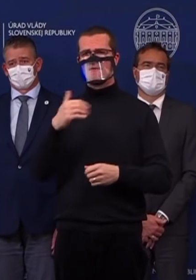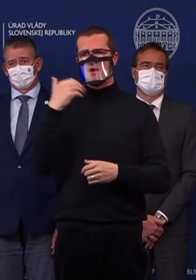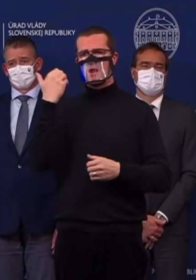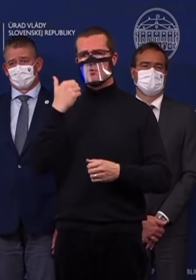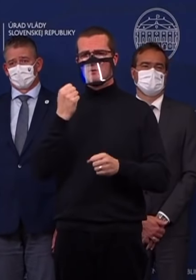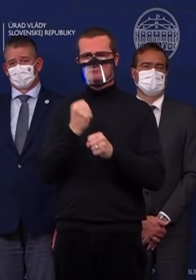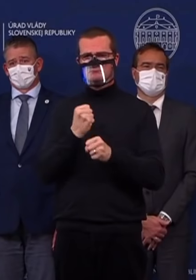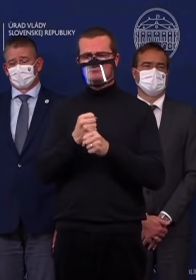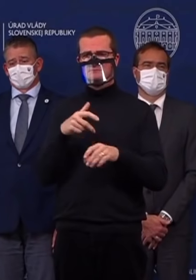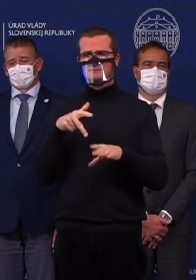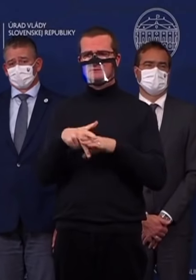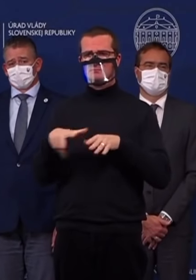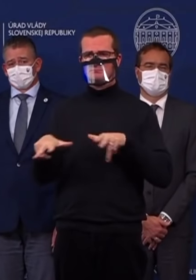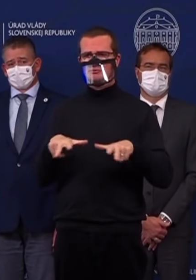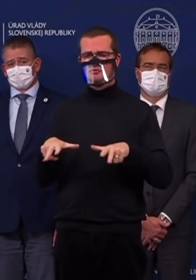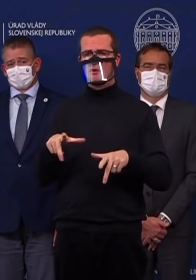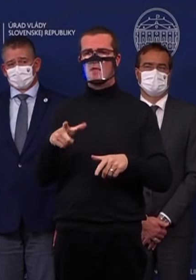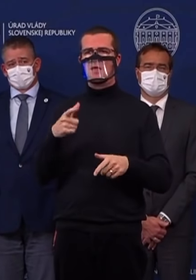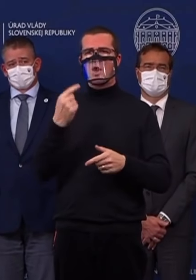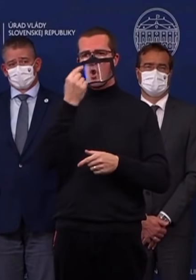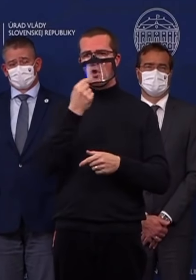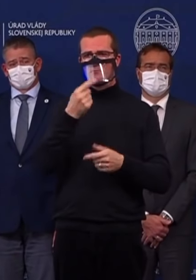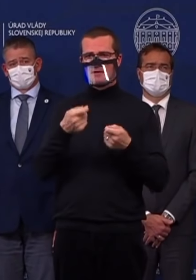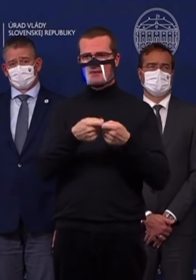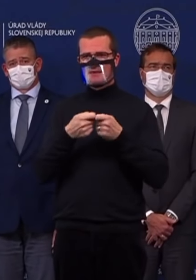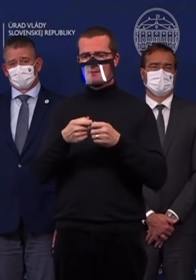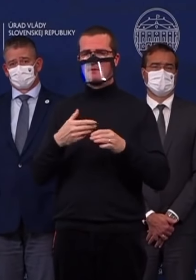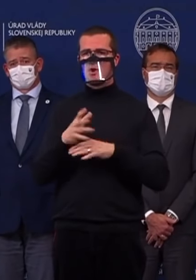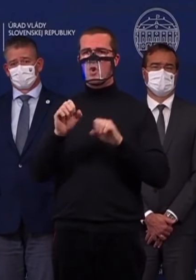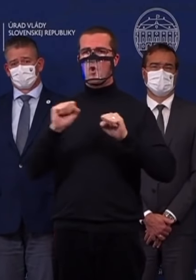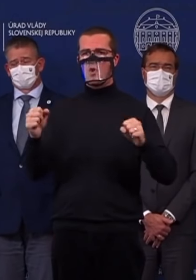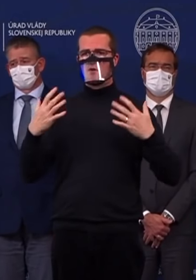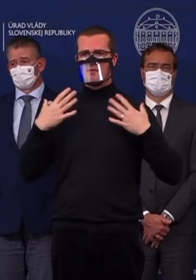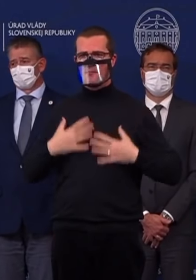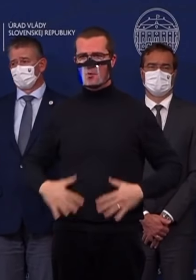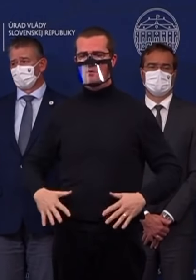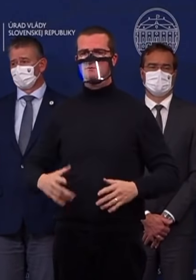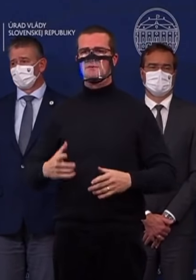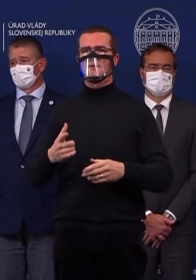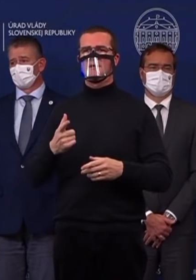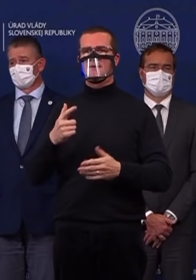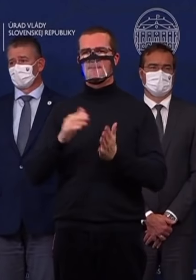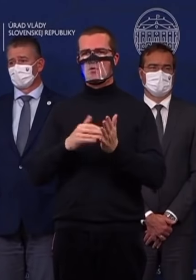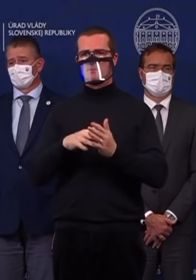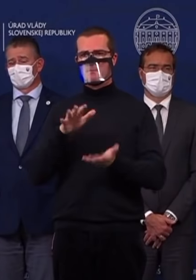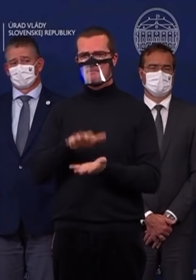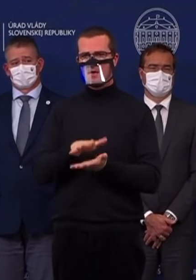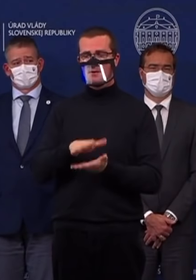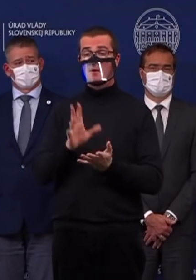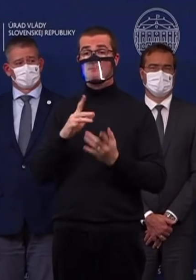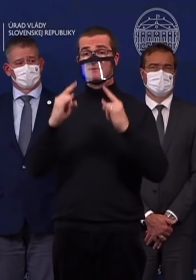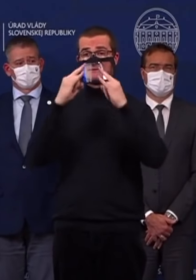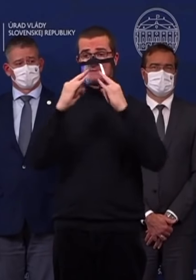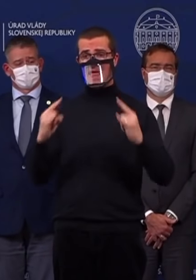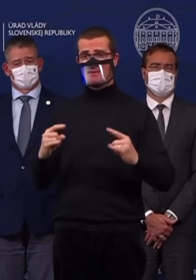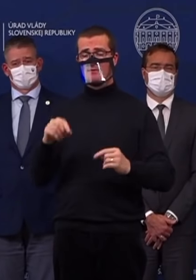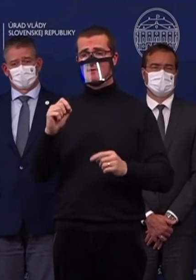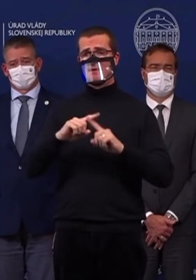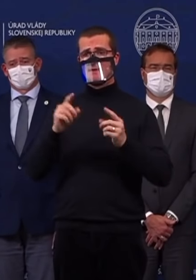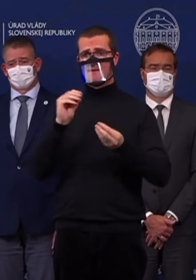na to, aby sa zabezpečili jednotlivé odberné týmy, cez ochranné pomôcky, potrebný materiál a tak ďalej a tak ďalej. Čo sa týka stanov a iných